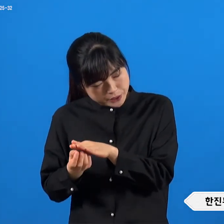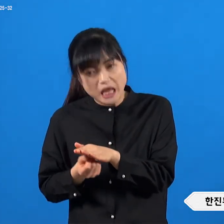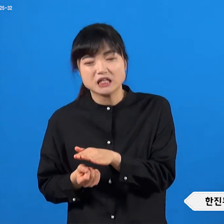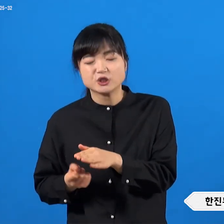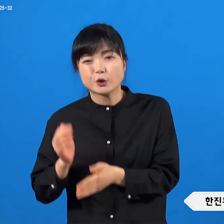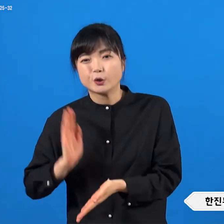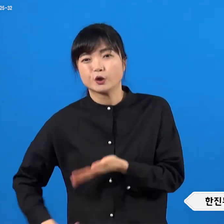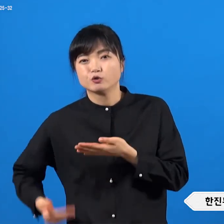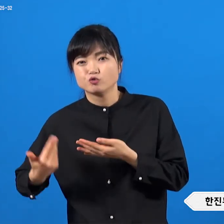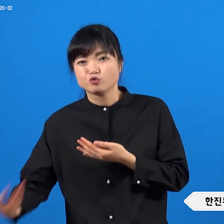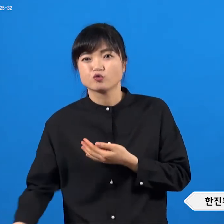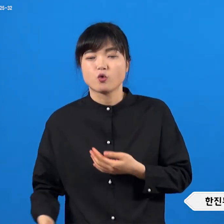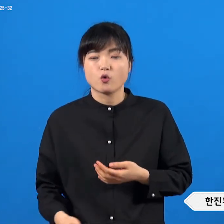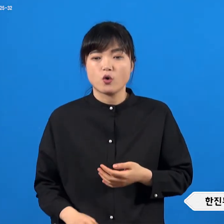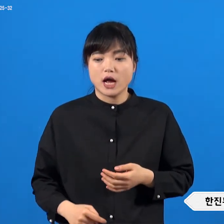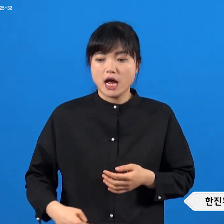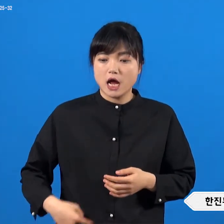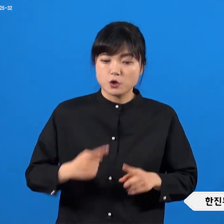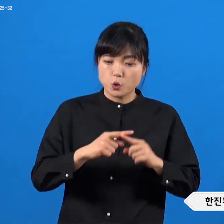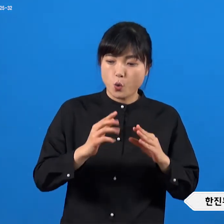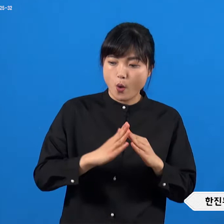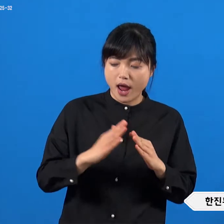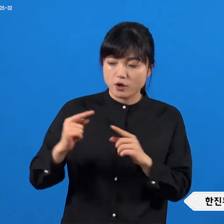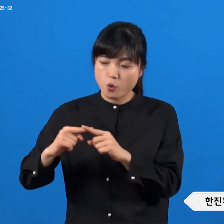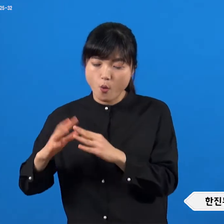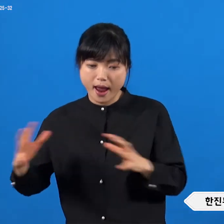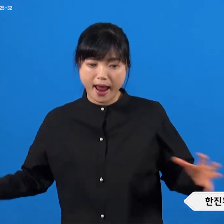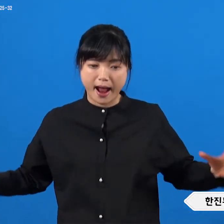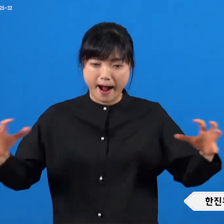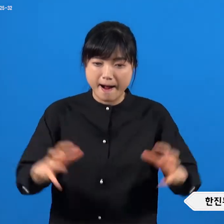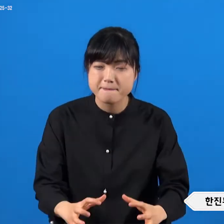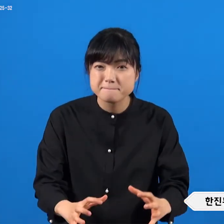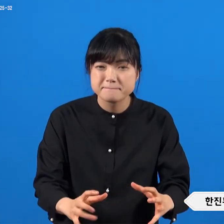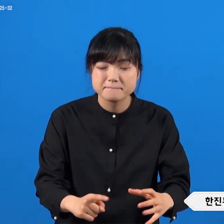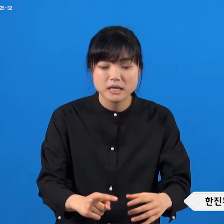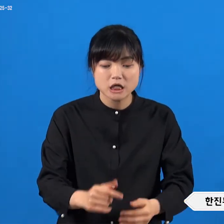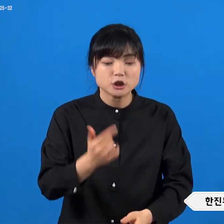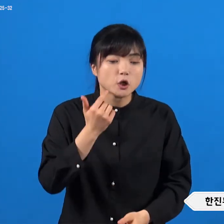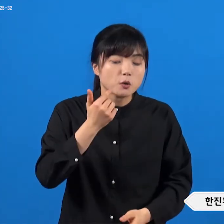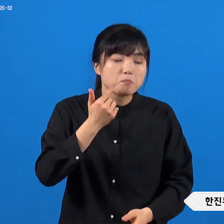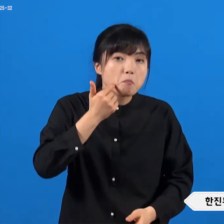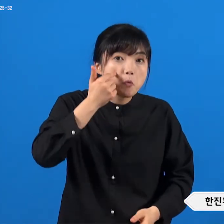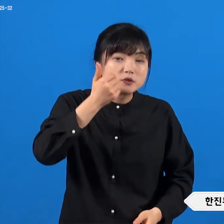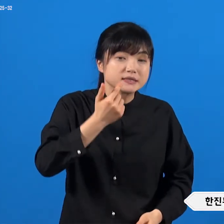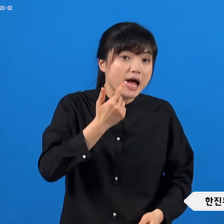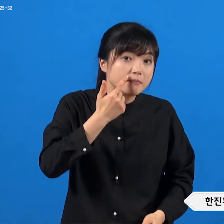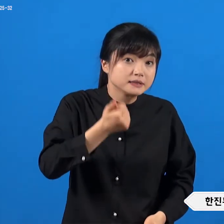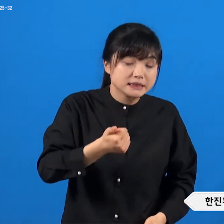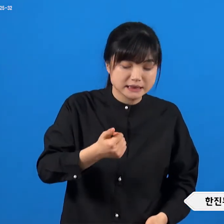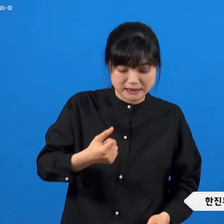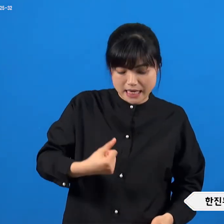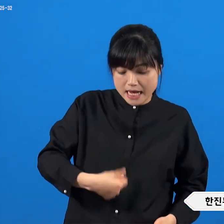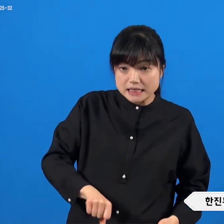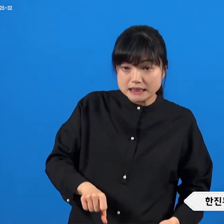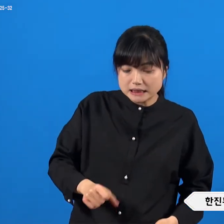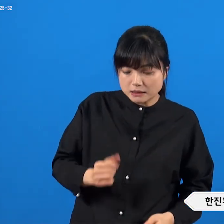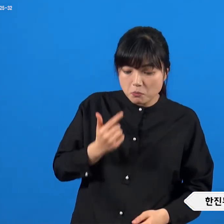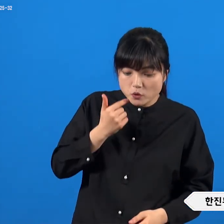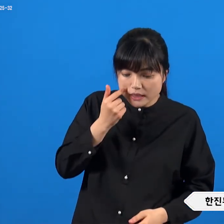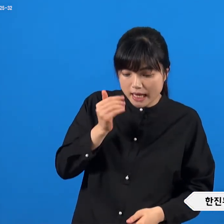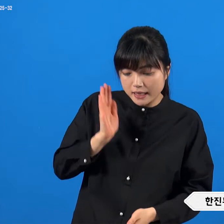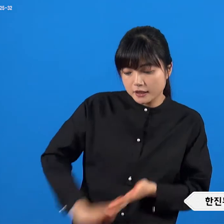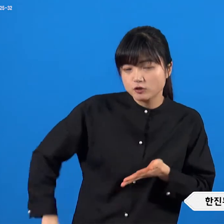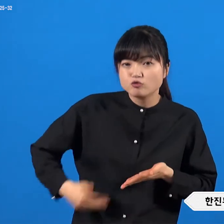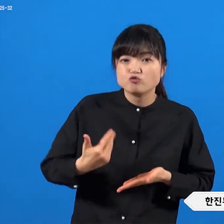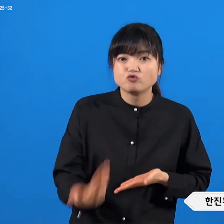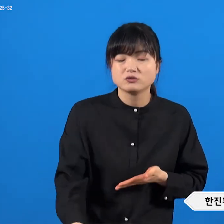세습, 교회를 서로 통폐합해서 물려주는 M&A 세습, 변칙 세습이 기승을